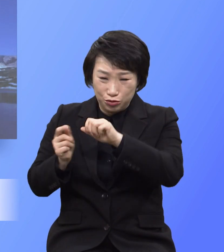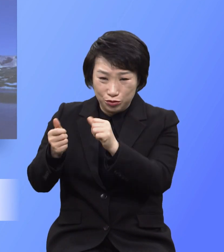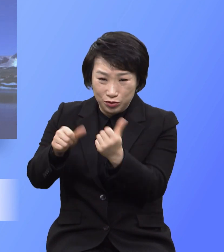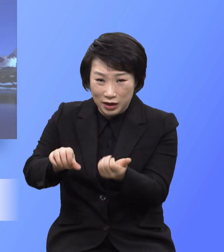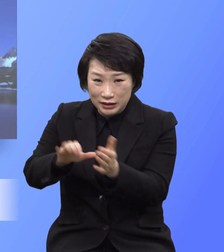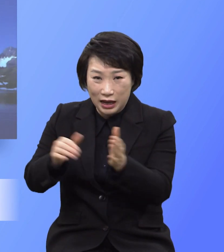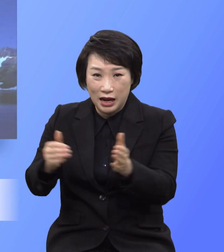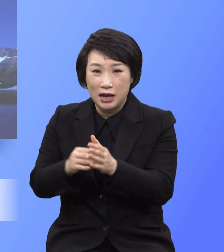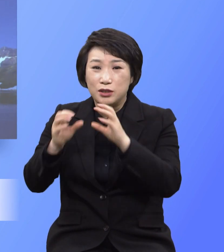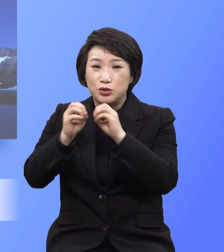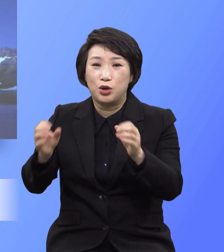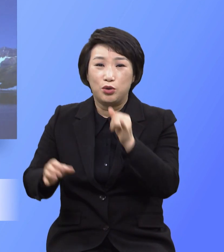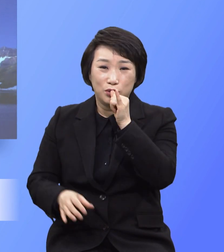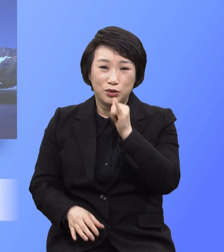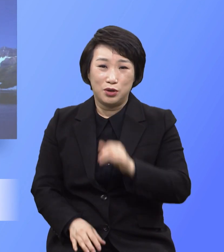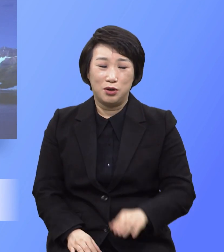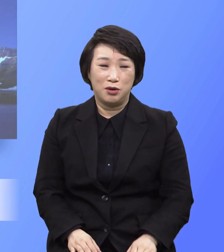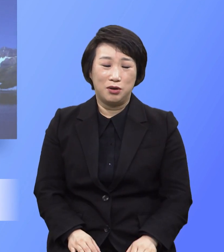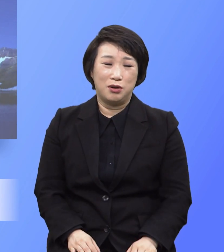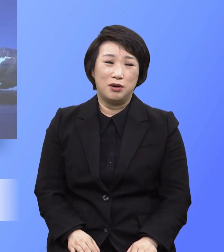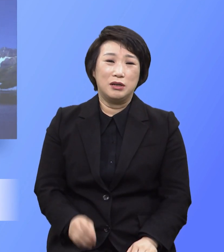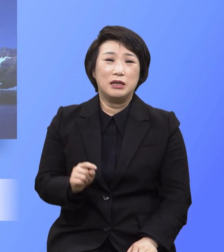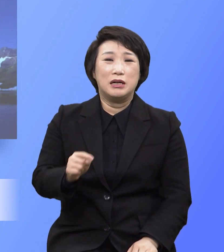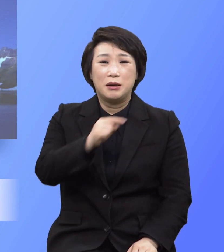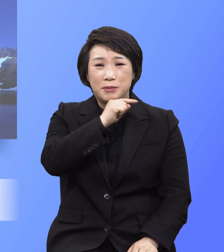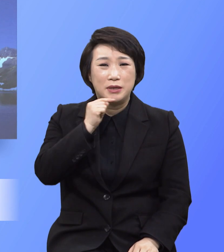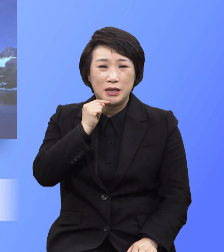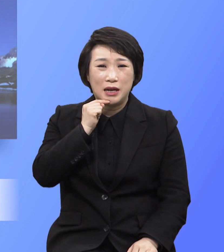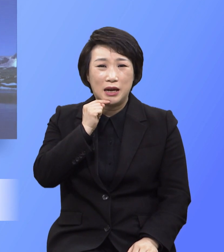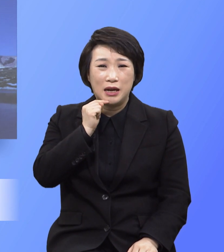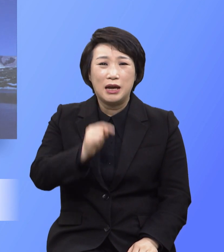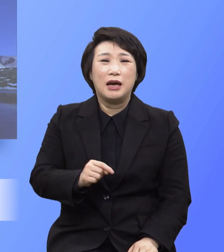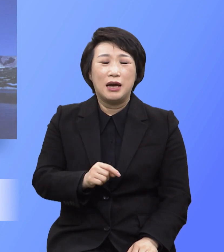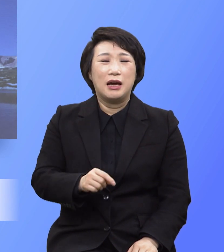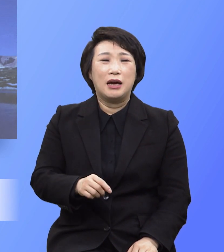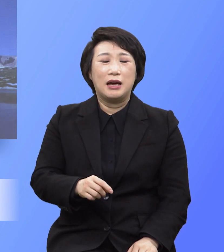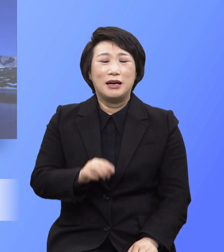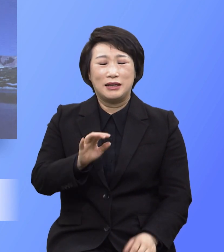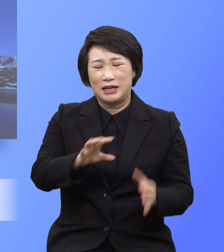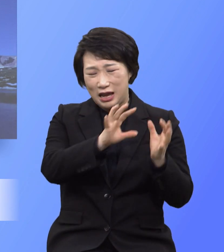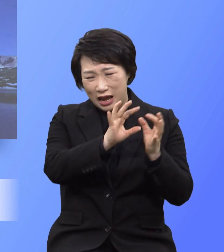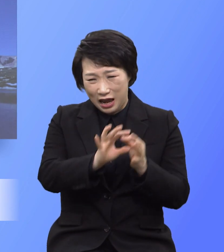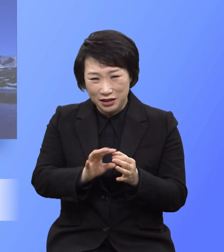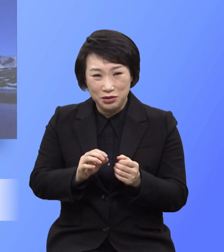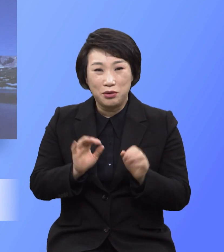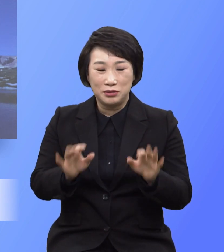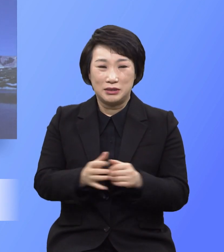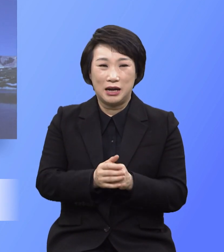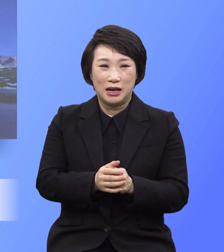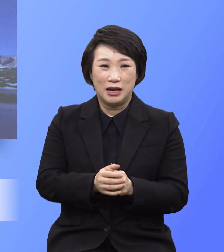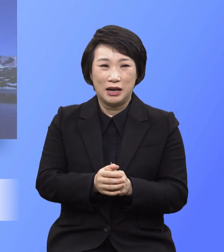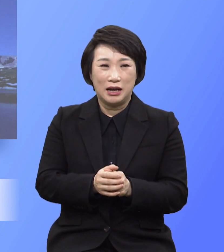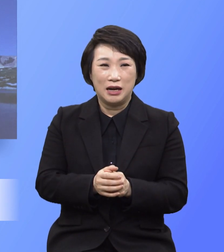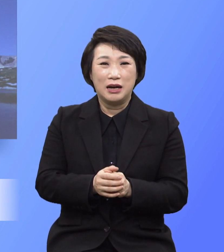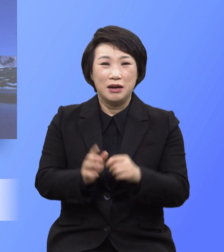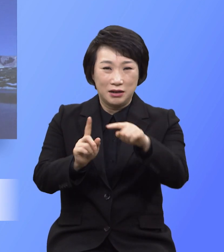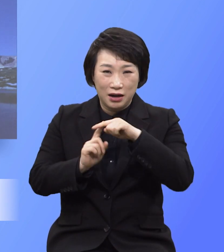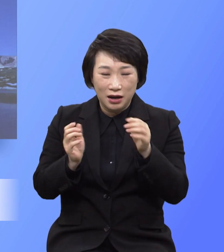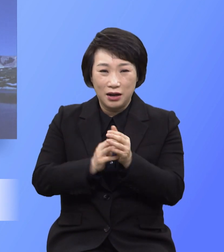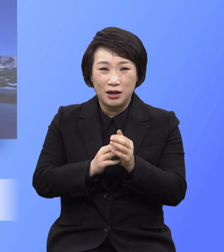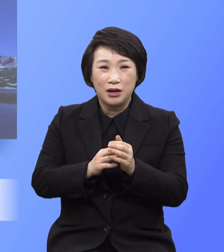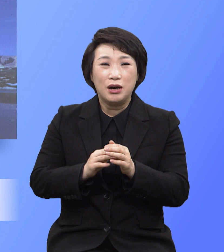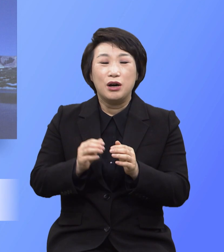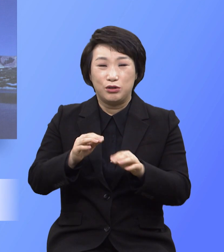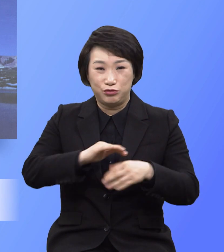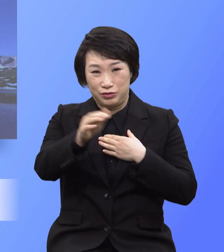순교를 당하며 피의 발걸음을 통해 우리에게 증거됐으니 우리도 구원의